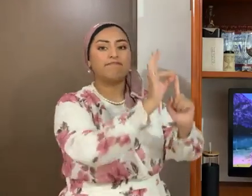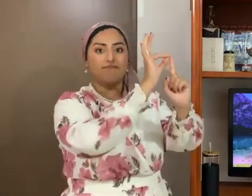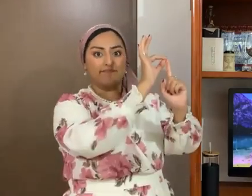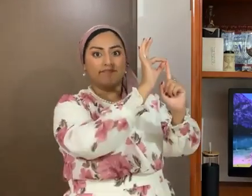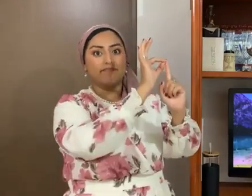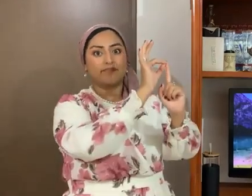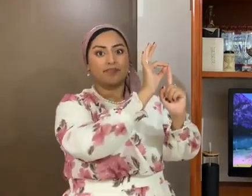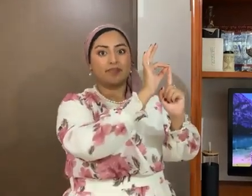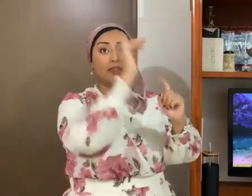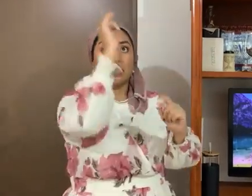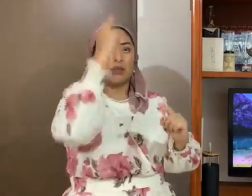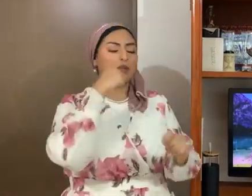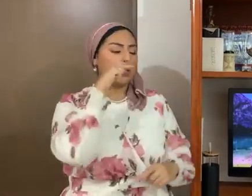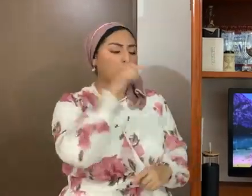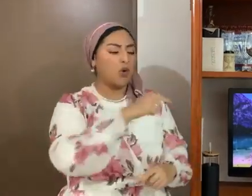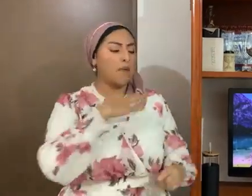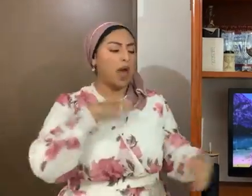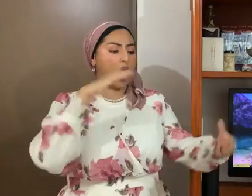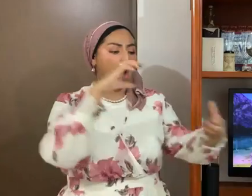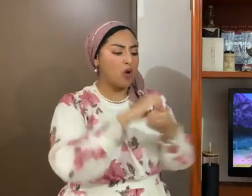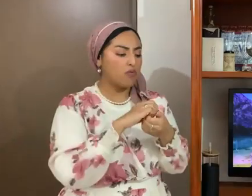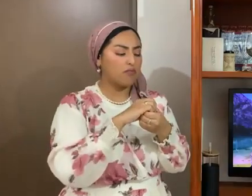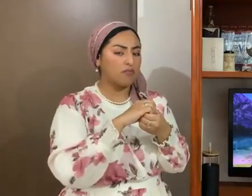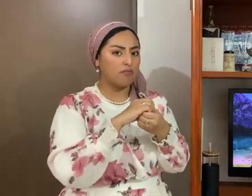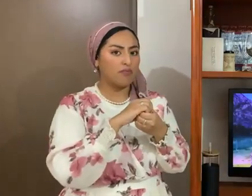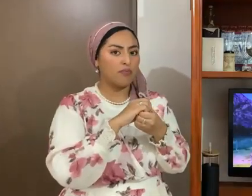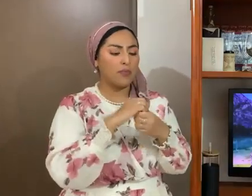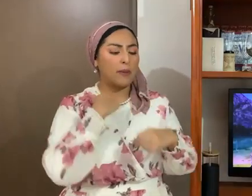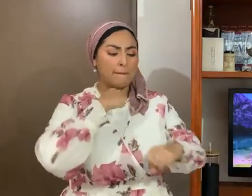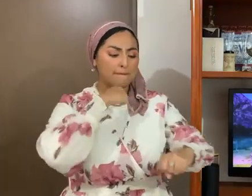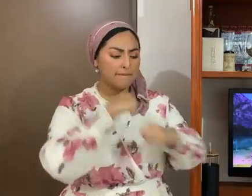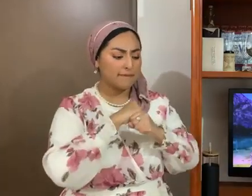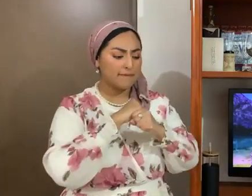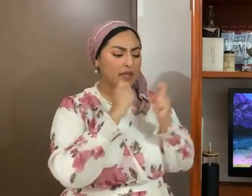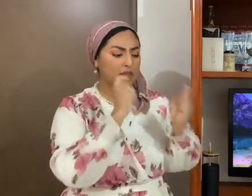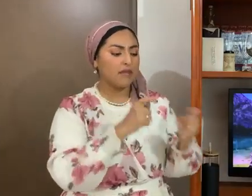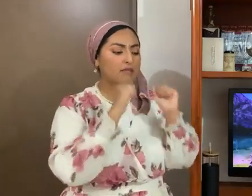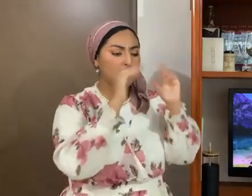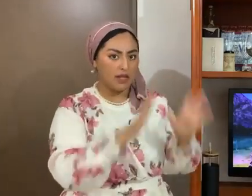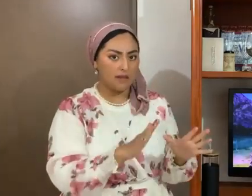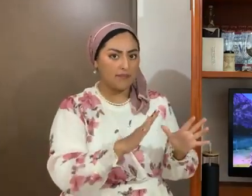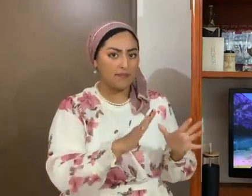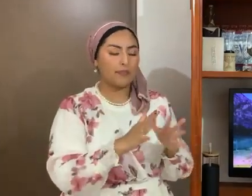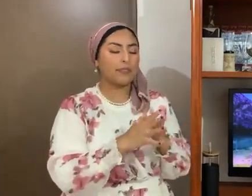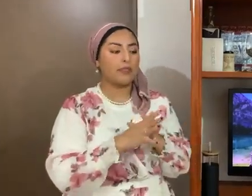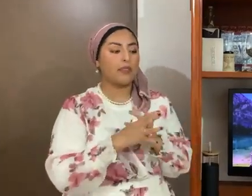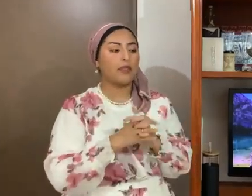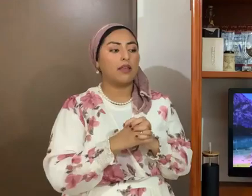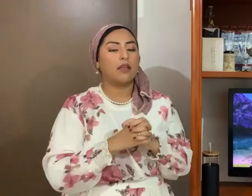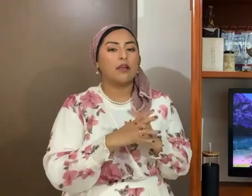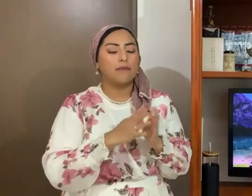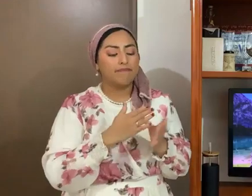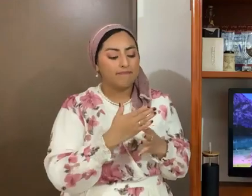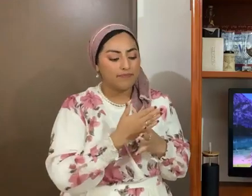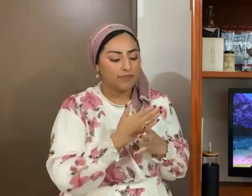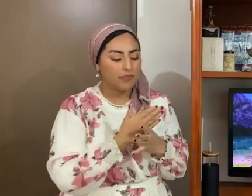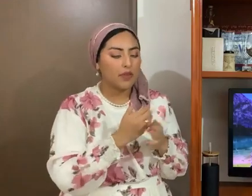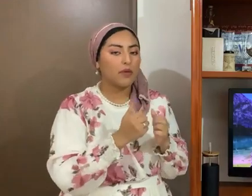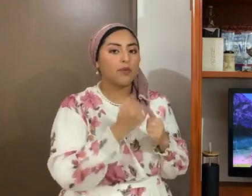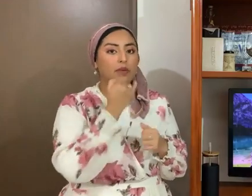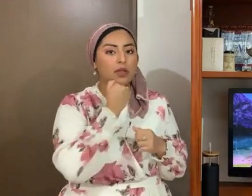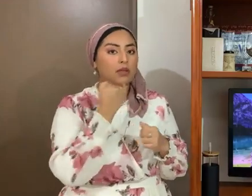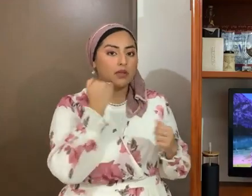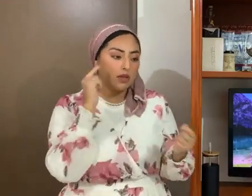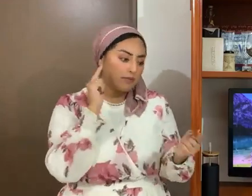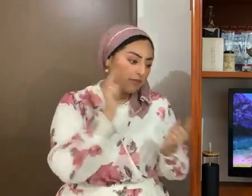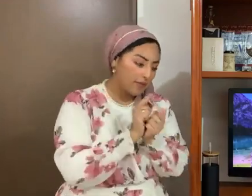como su posesión, ¿sí? Y para protegerlo, para darle protección, para convivir con él cara